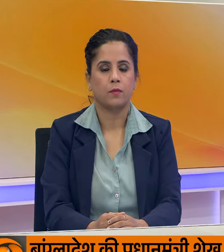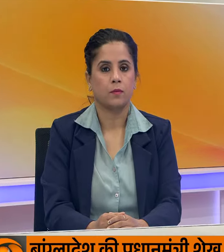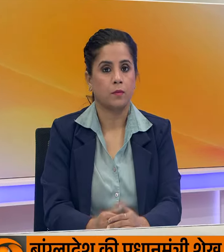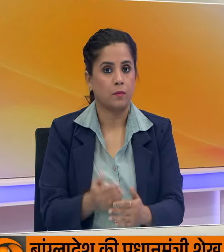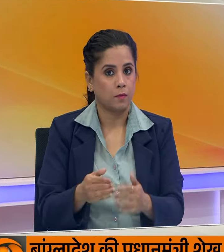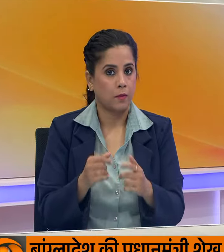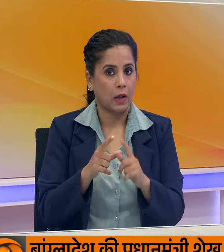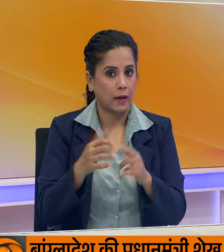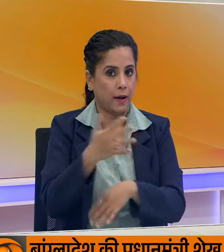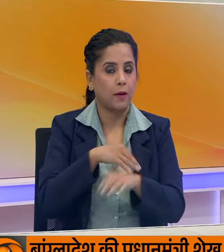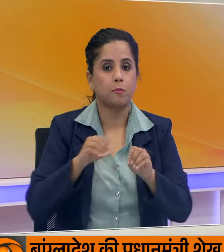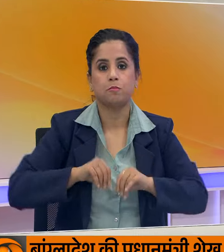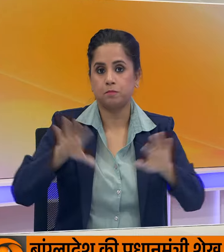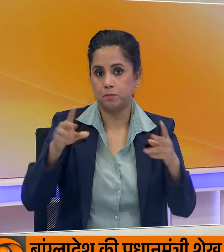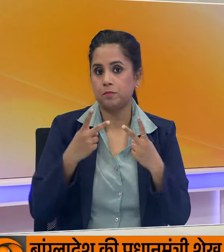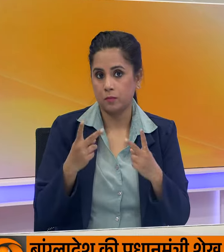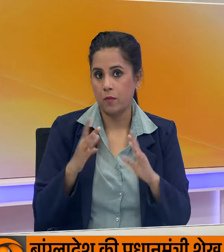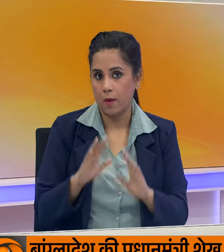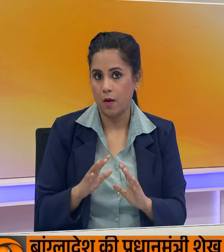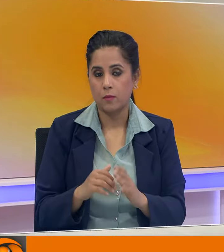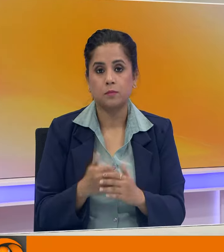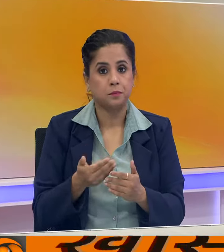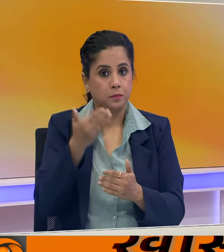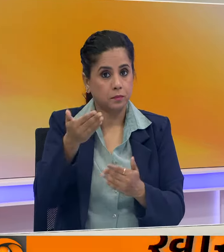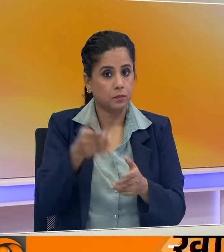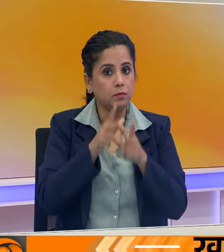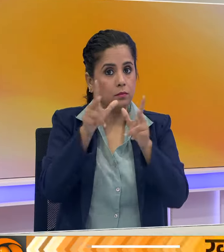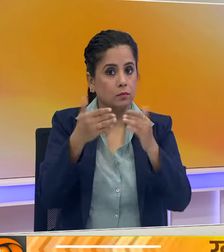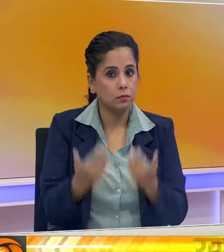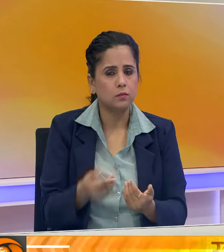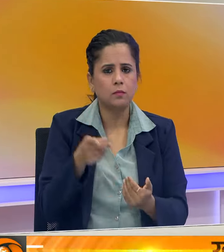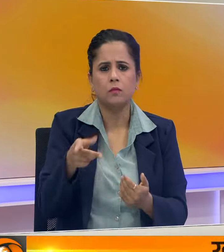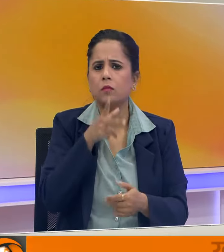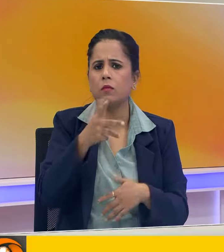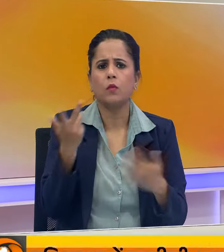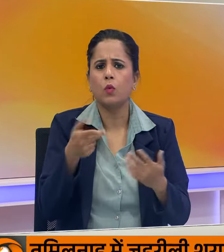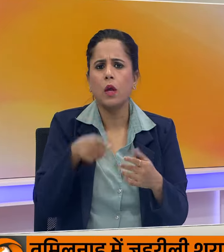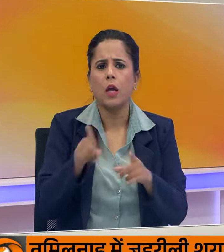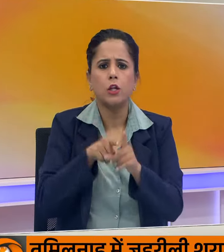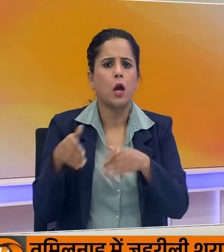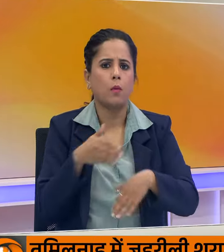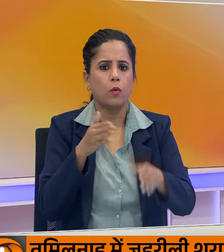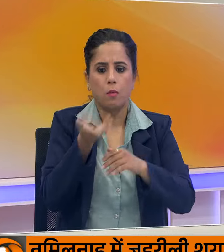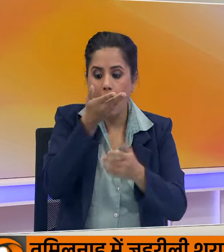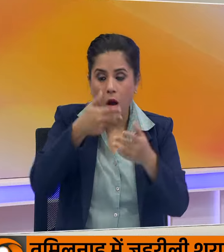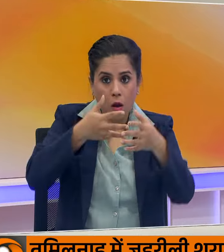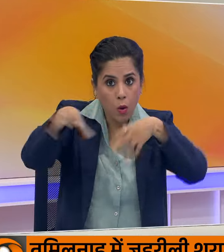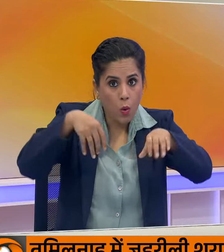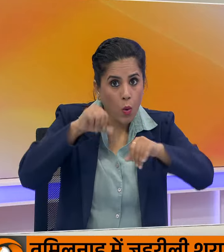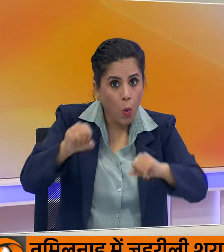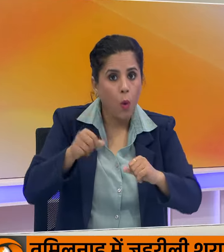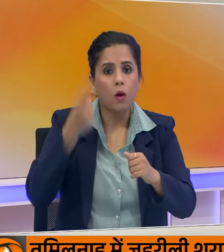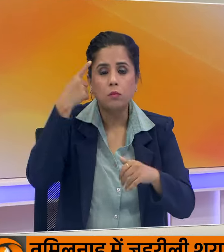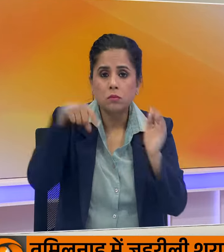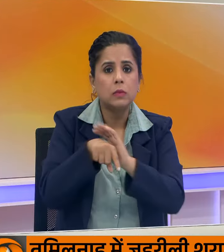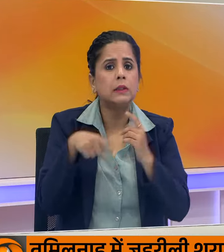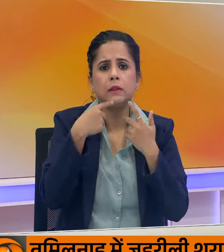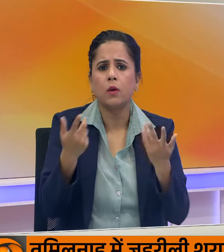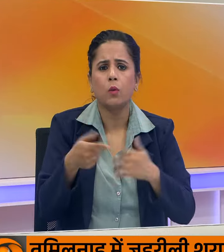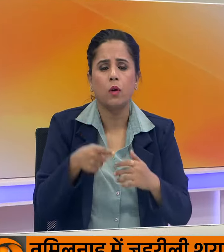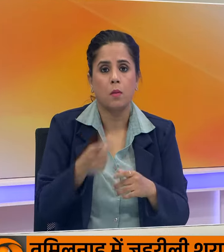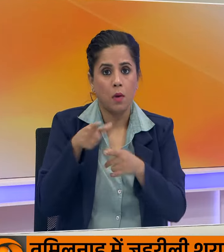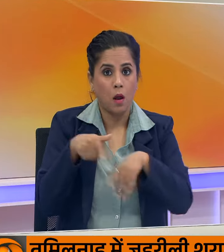डाटा जारी किया है आइए आपको बताते हैं कि क्या कहता है यमुना जल बंटवारा समझौता ऊपरी